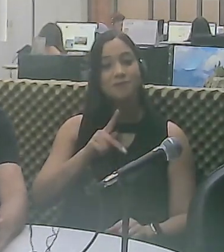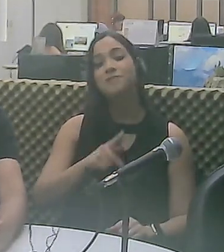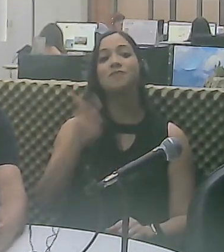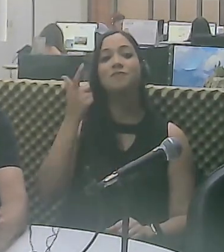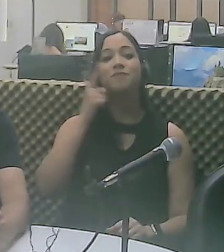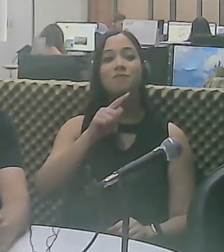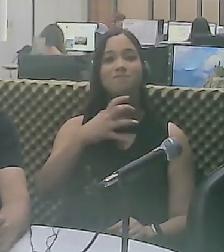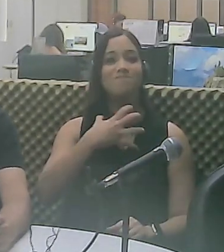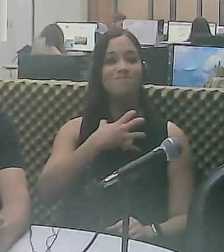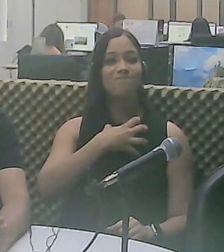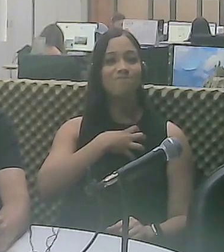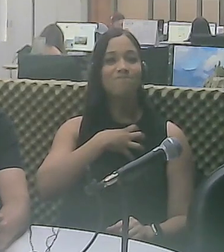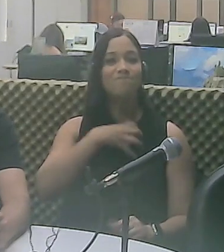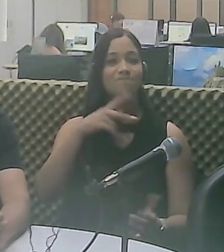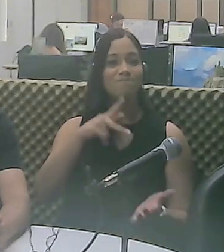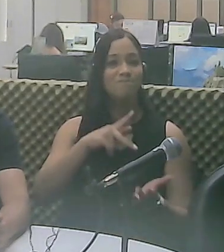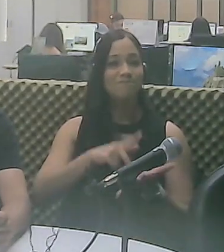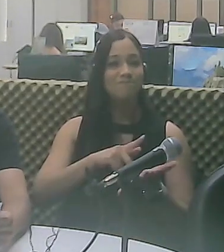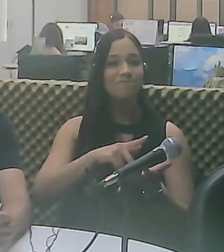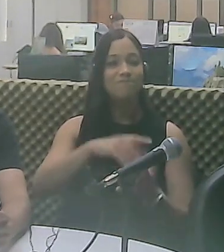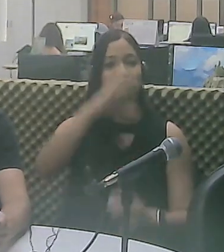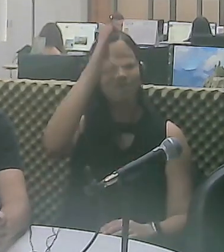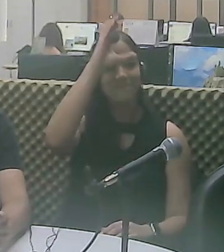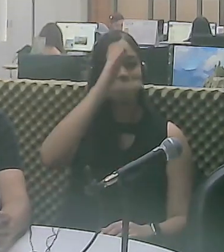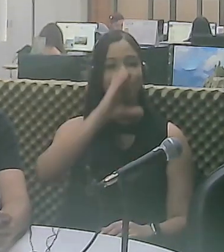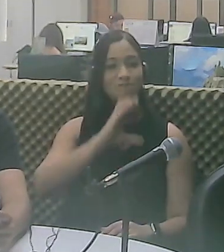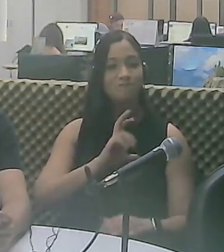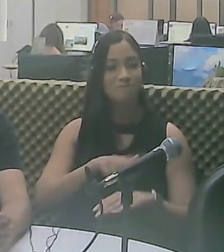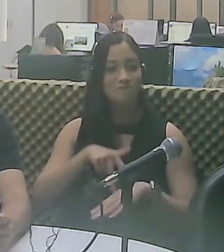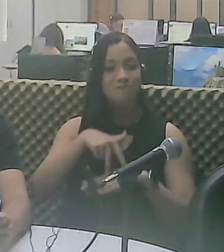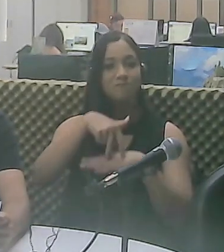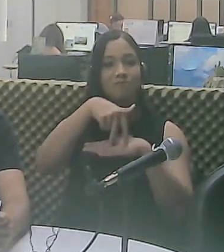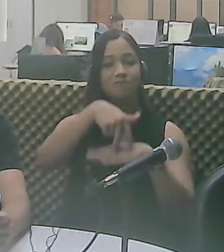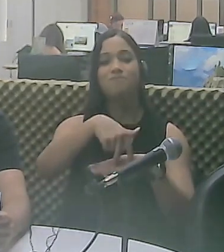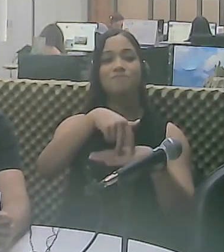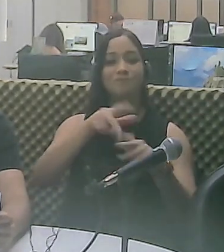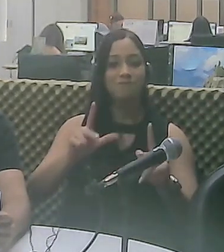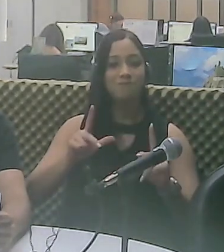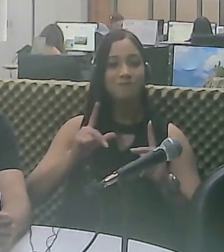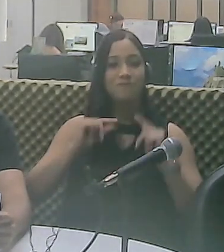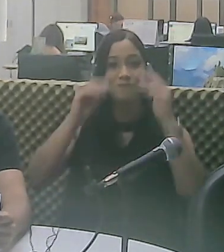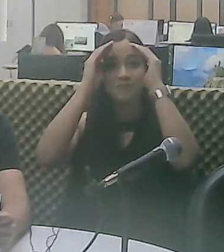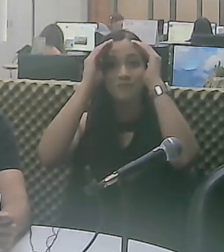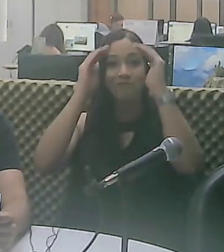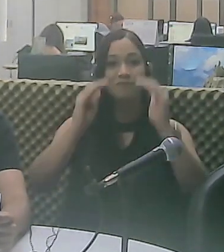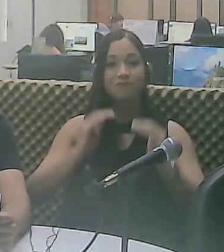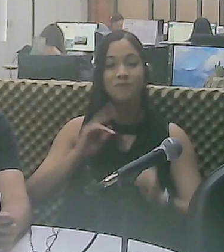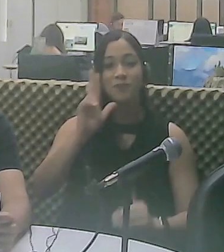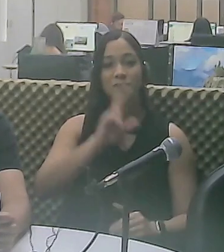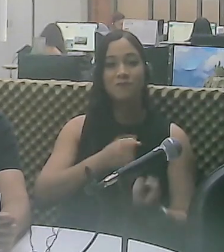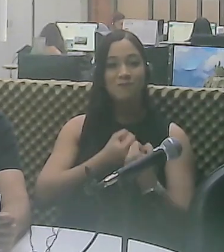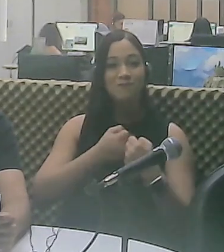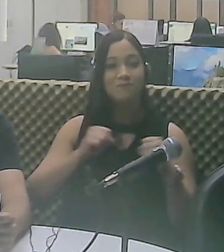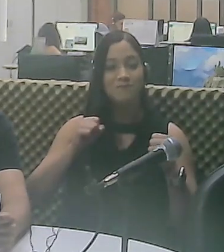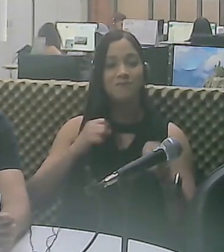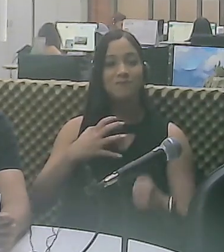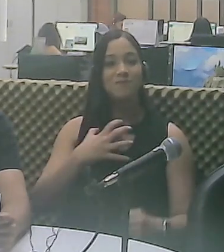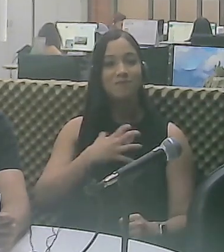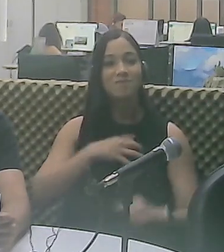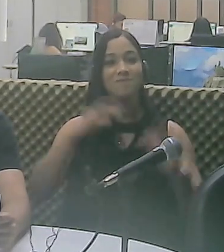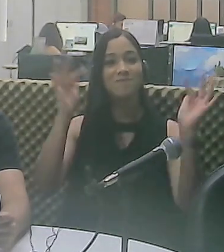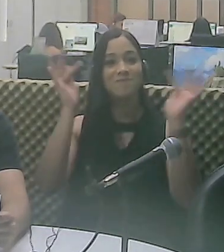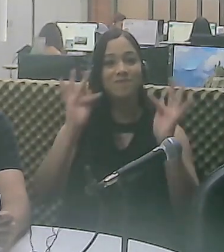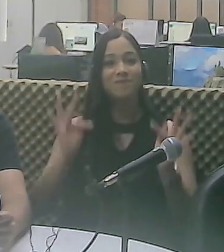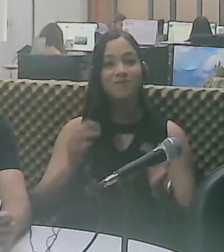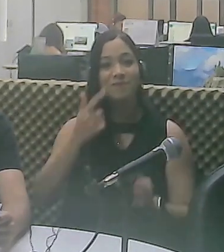ele pode olhar no espelho e ver o que nunca viu ele mesmo como cidadão do mundo que merece é respeitado Uberlandia tá enorme mas